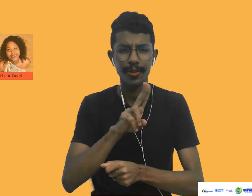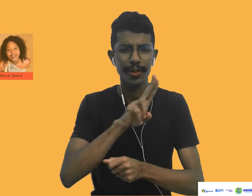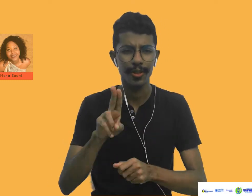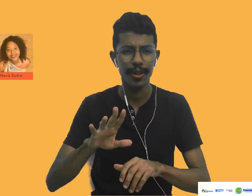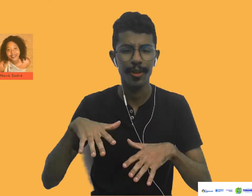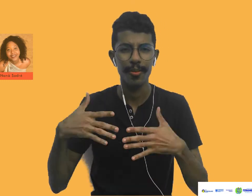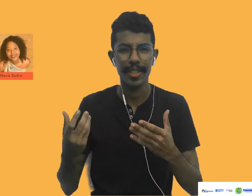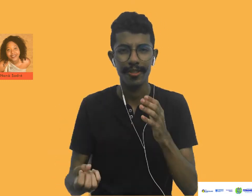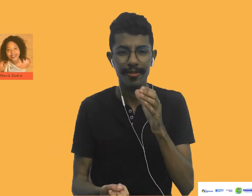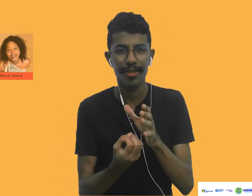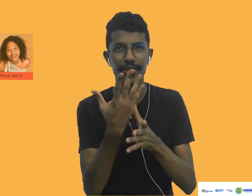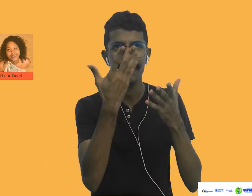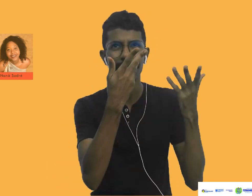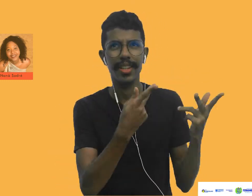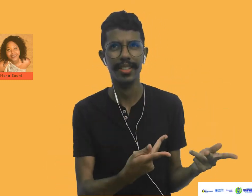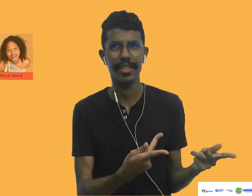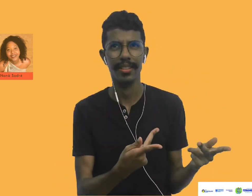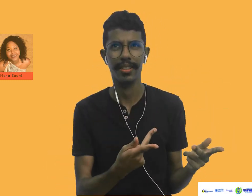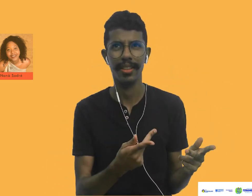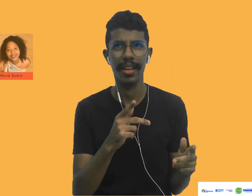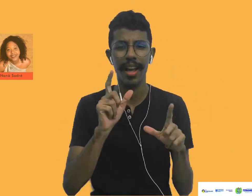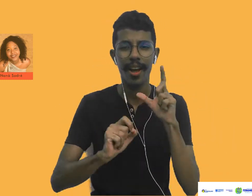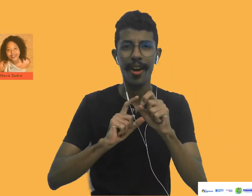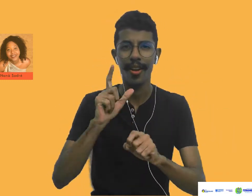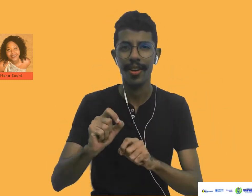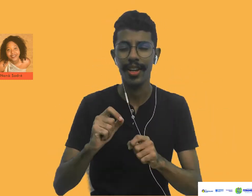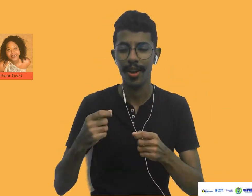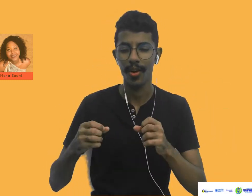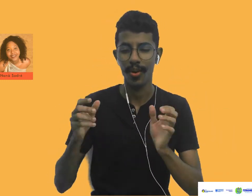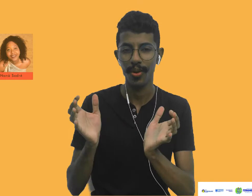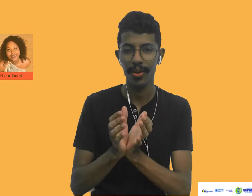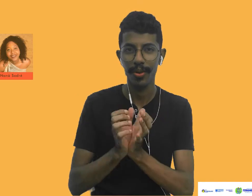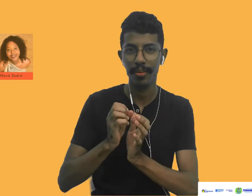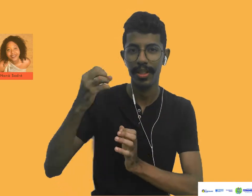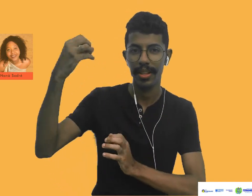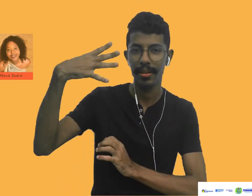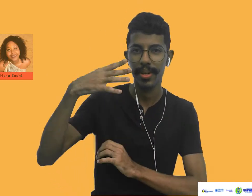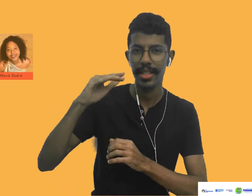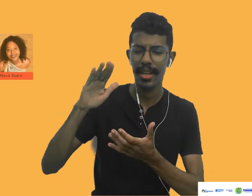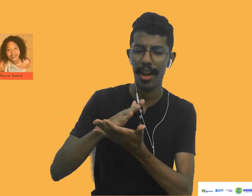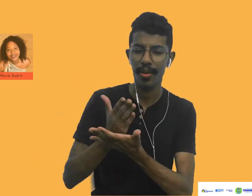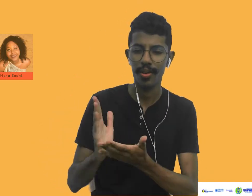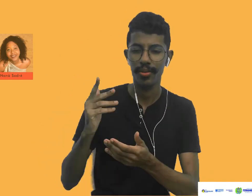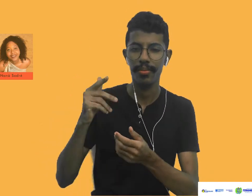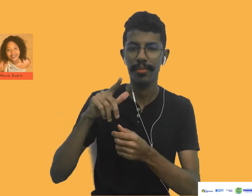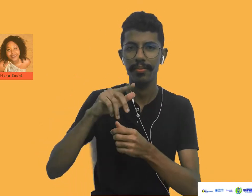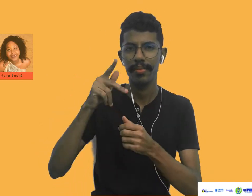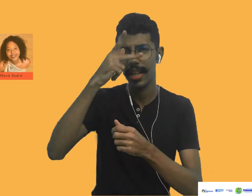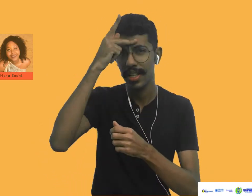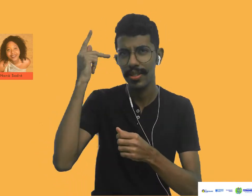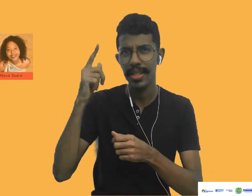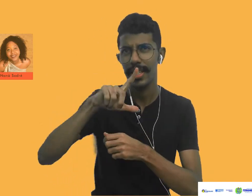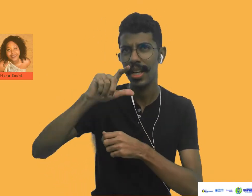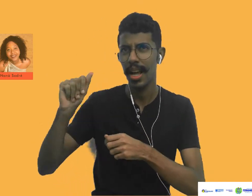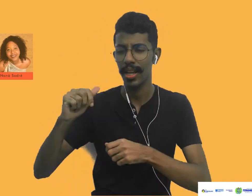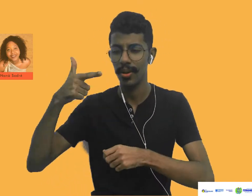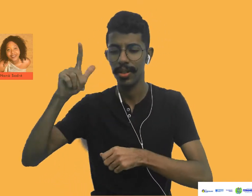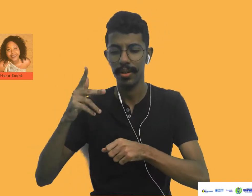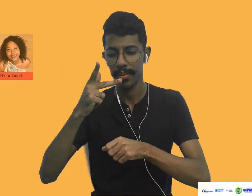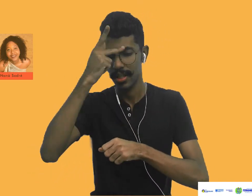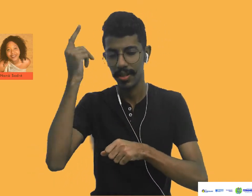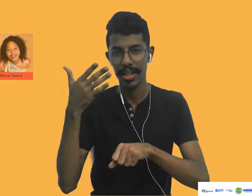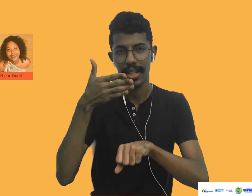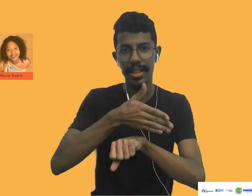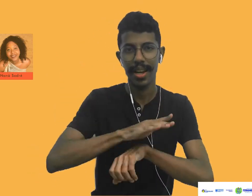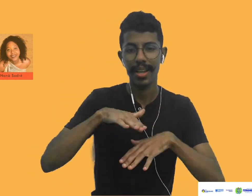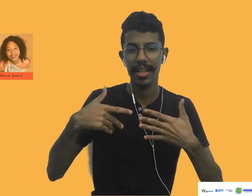Foch. Foi assim que o Foch surgiu. O Foch surgiu como um grupo de iluminação cênica. Algumas pessoas saíram, outras pessoas entraram, né?